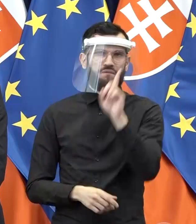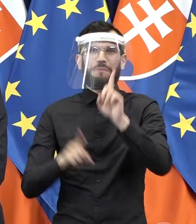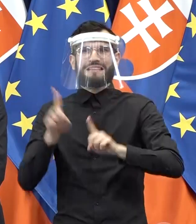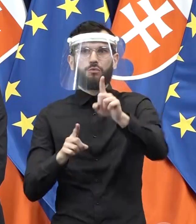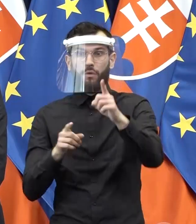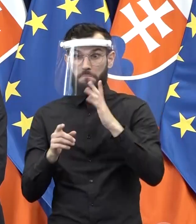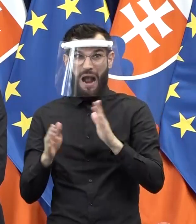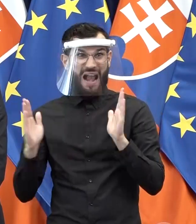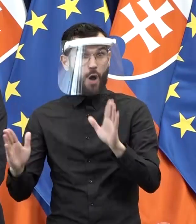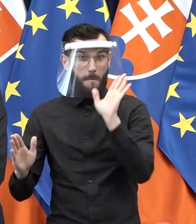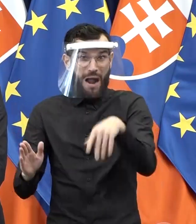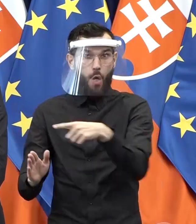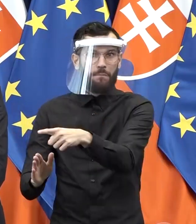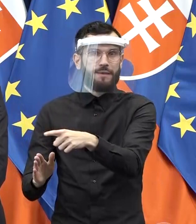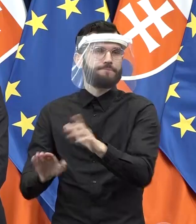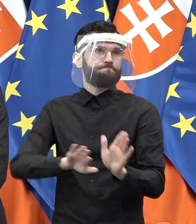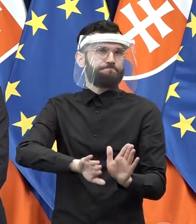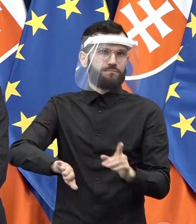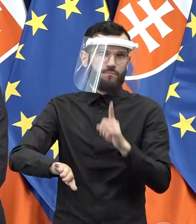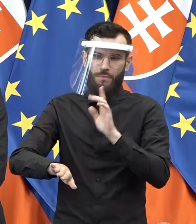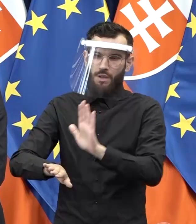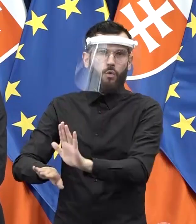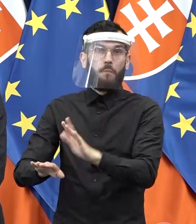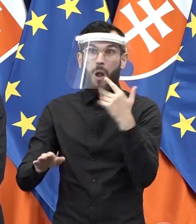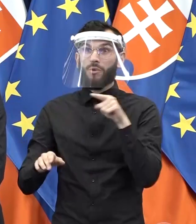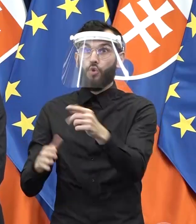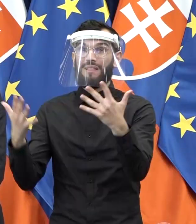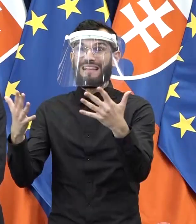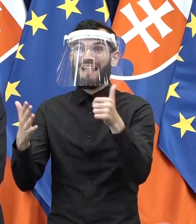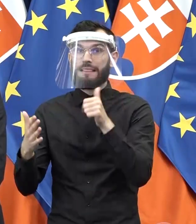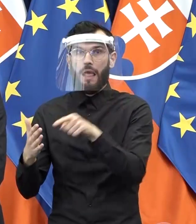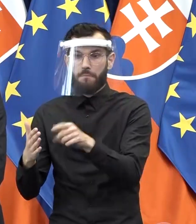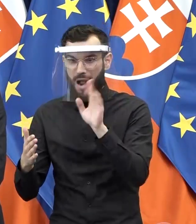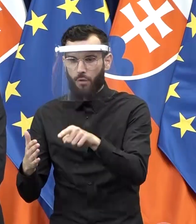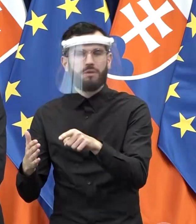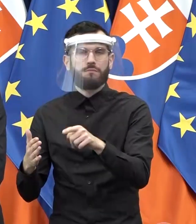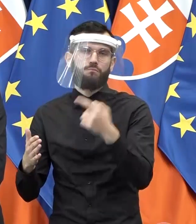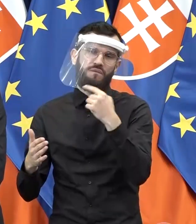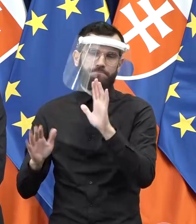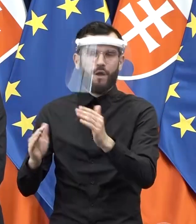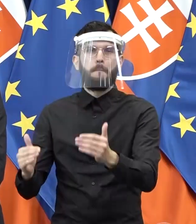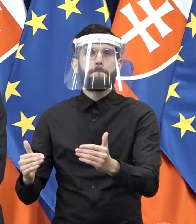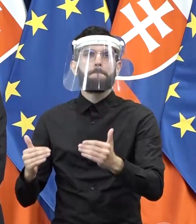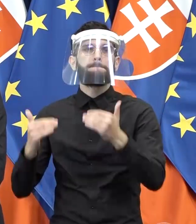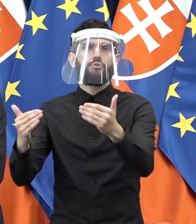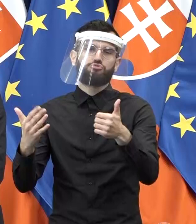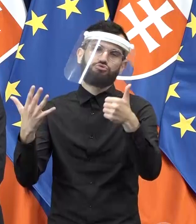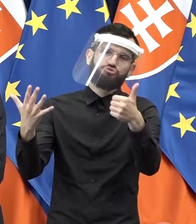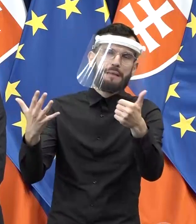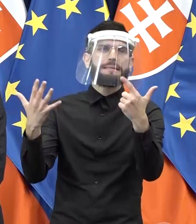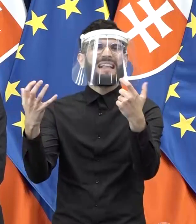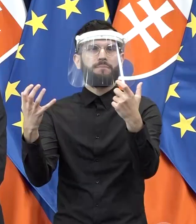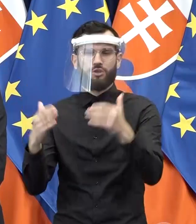niekde lehota, a má to splniť niekde do 10 dní, aby sa to posunulo plus mínus do tých 6-7 týždňov